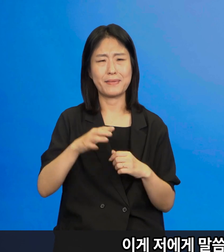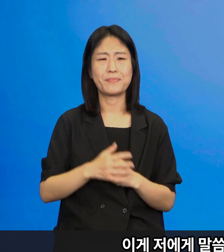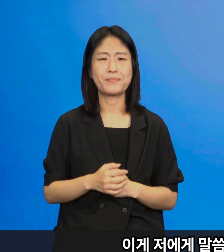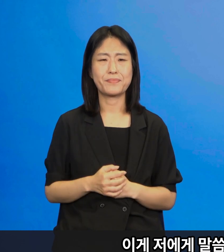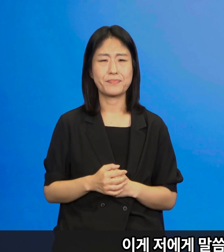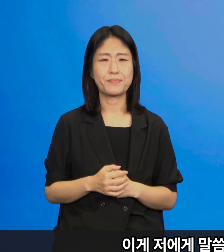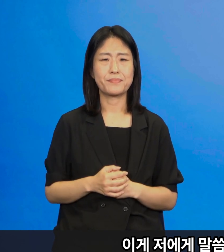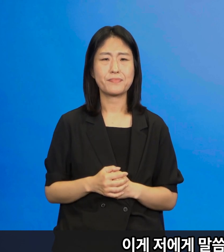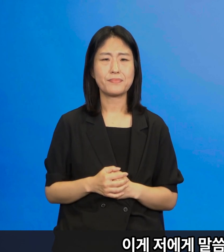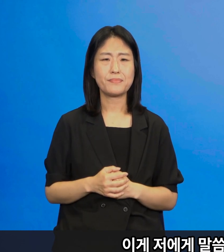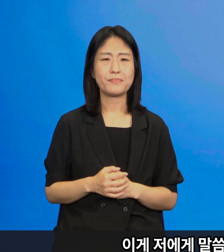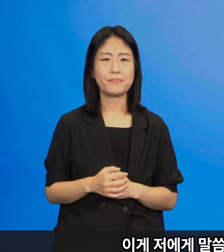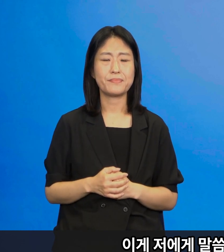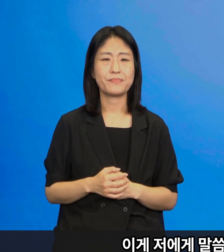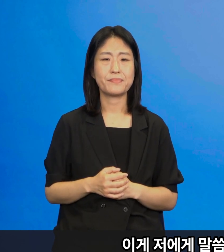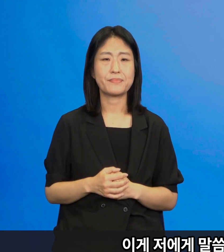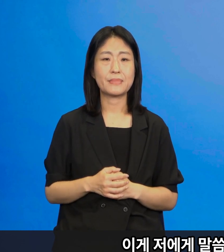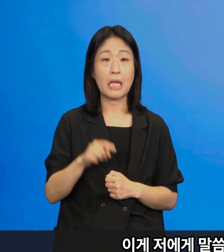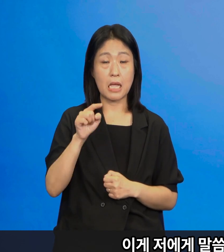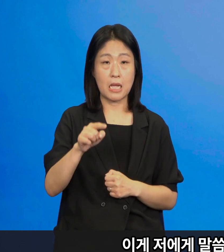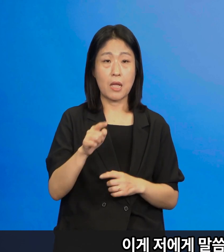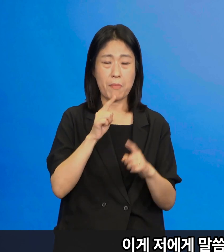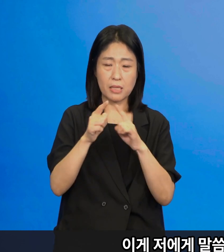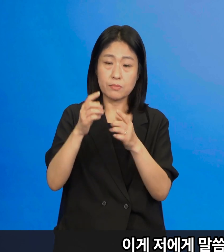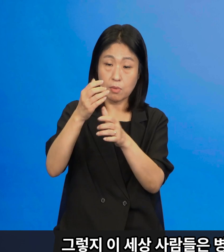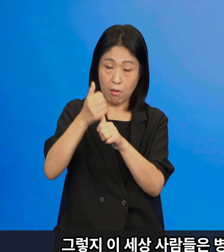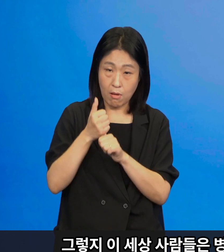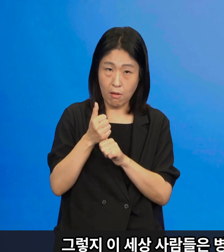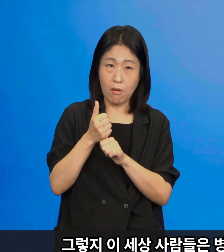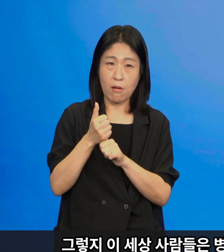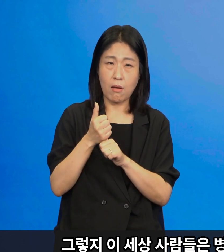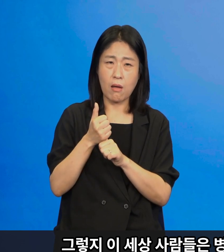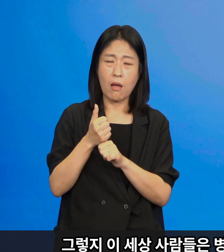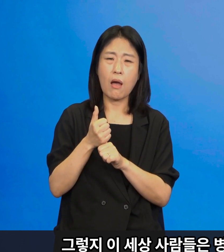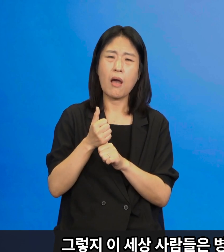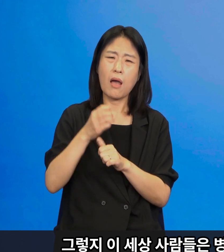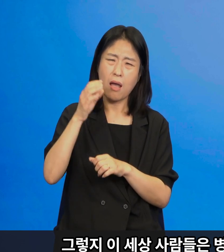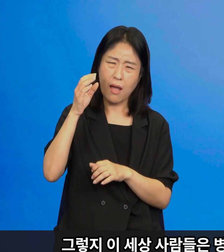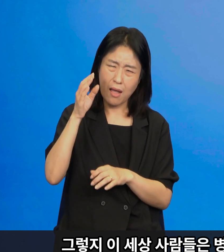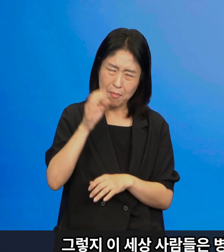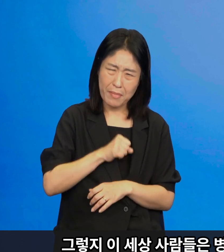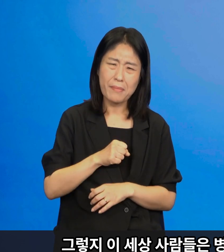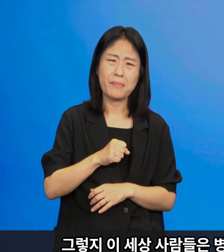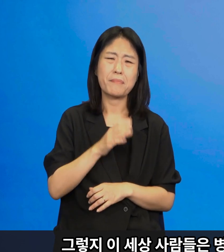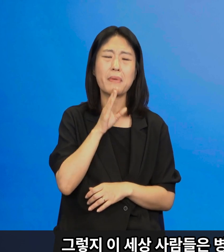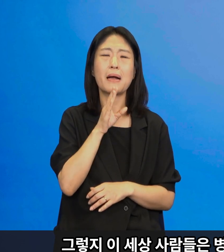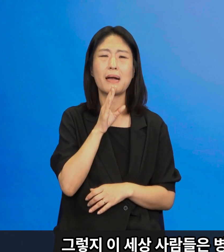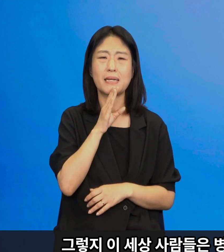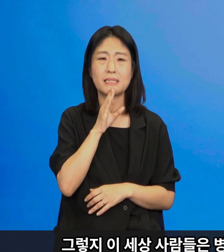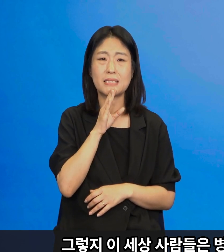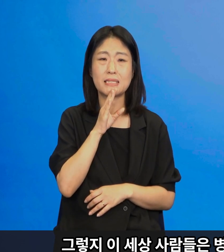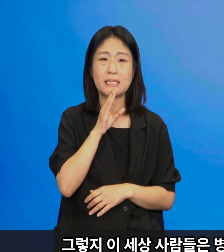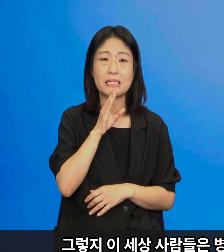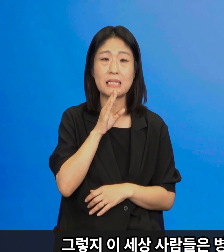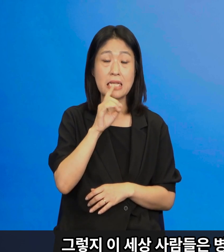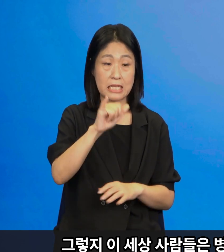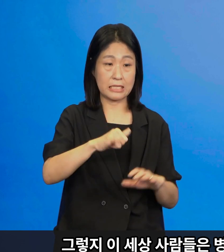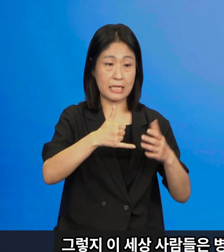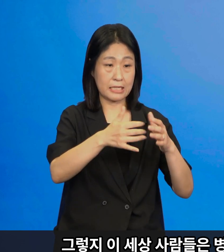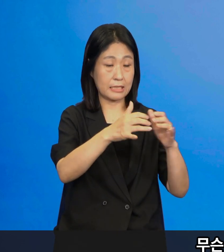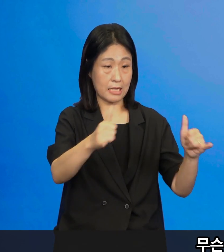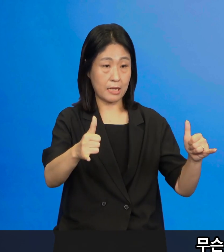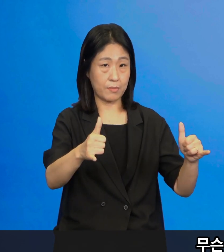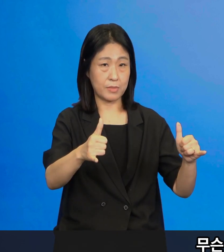이게 저에게 말씀이 붙들어지는 거예요. 그렇지, 이 세상 사람들은 병거를 자랑하고 말을